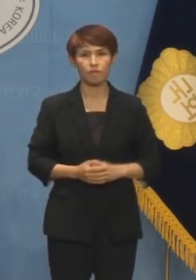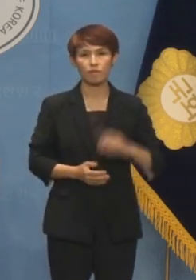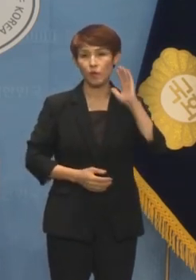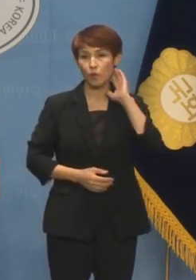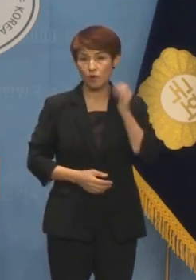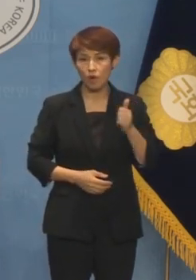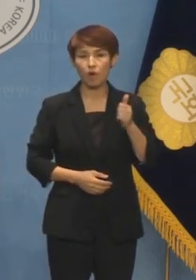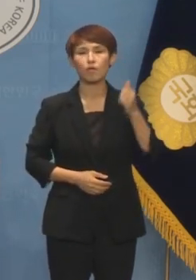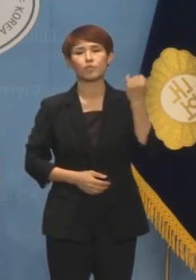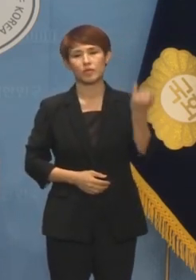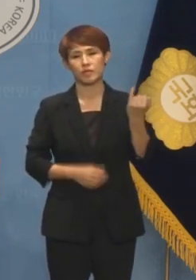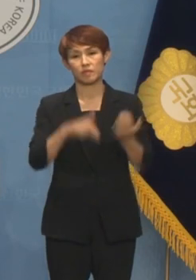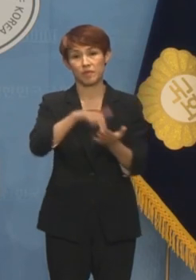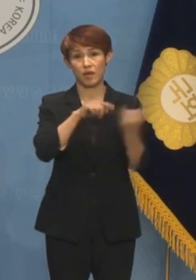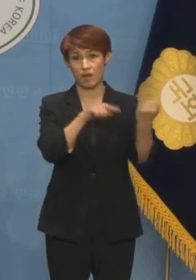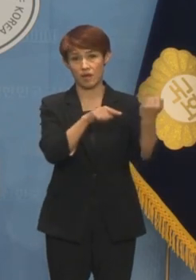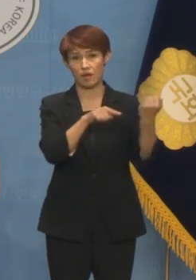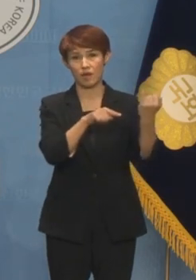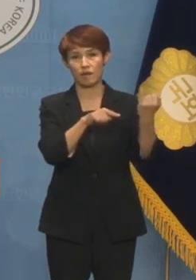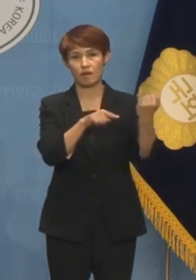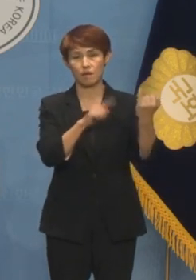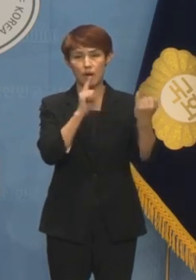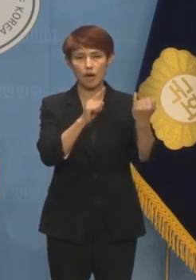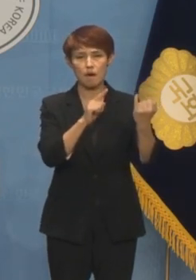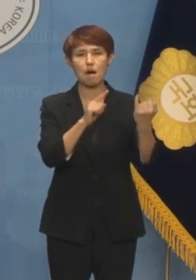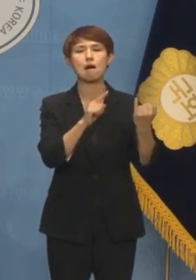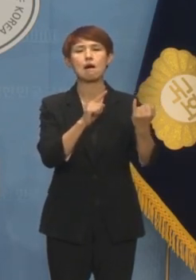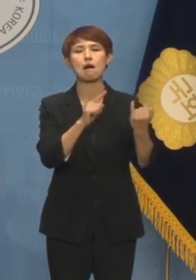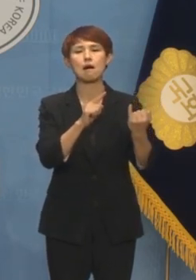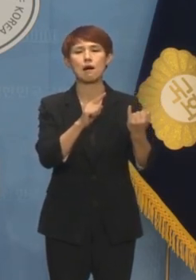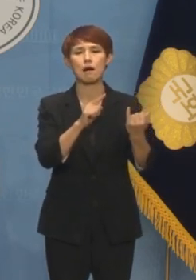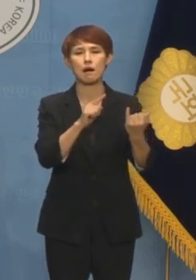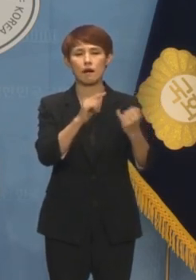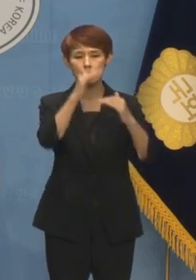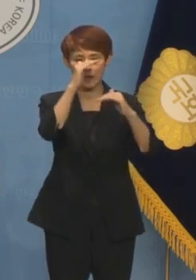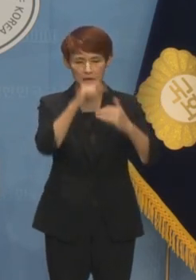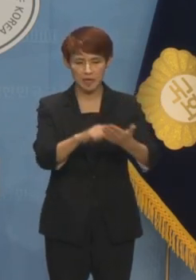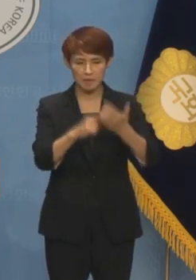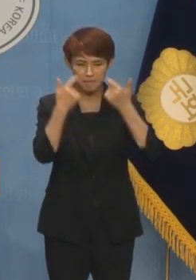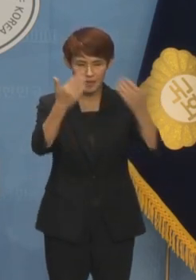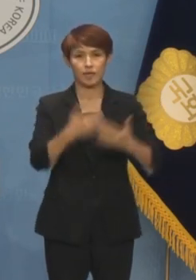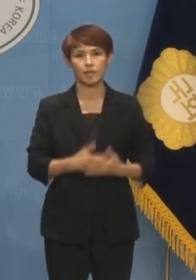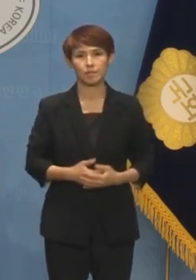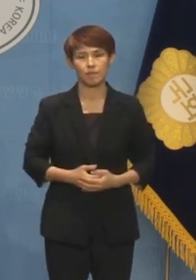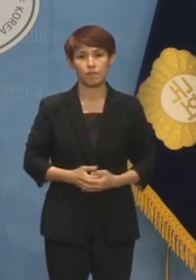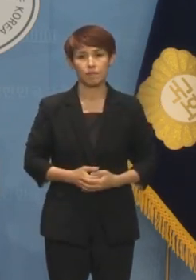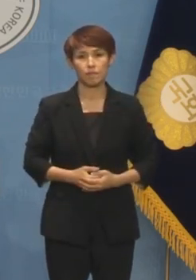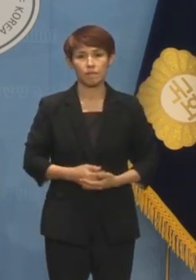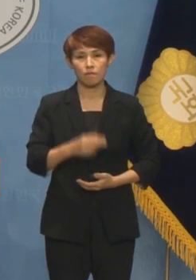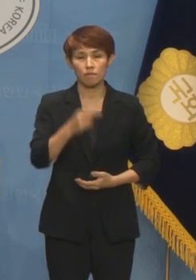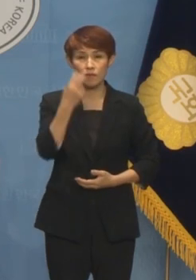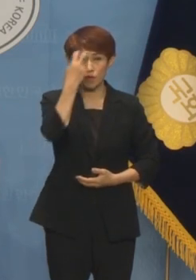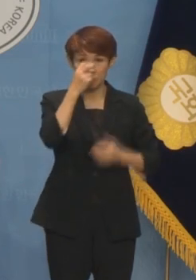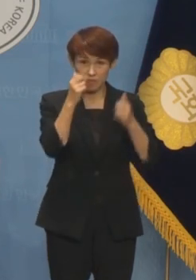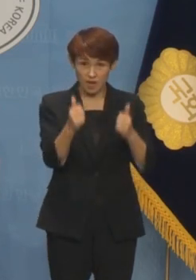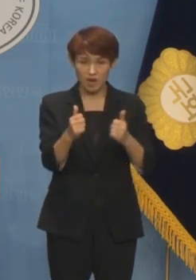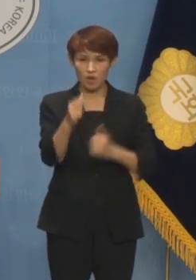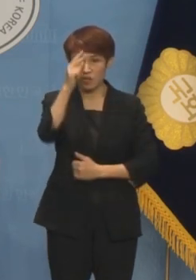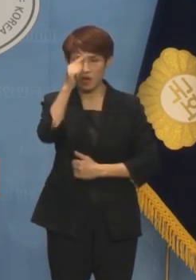대통령의 배우자로서 그녀는 자신의 말을 하나씩 무섭게 실현시키고 있는 것 같습니다. 경찰과 검찰에